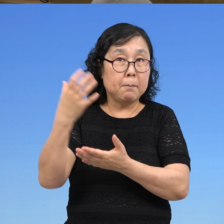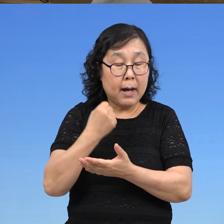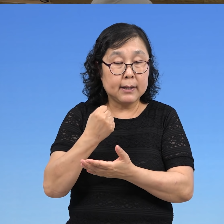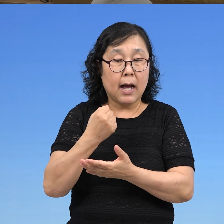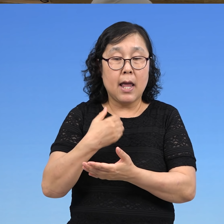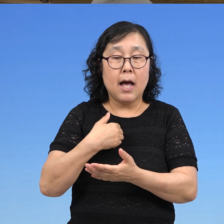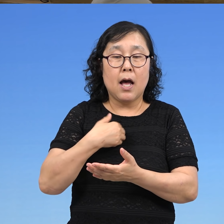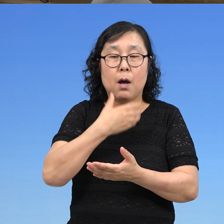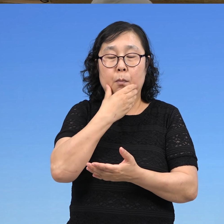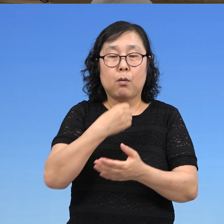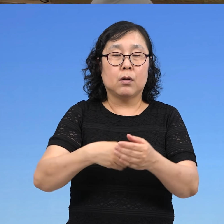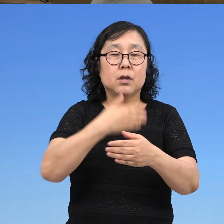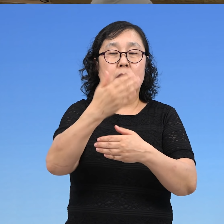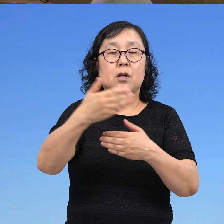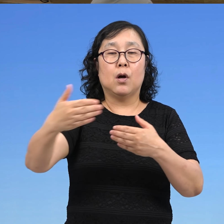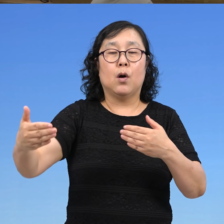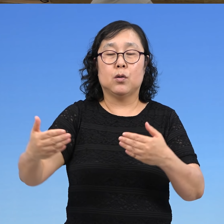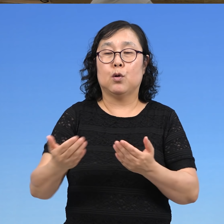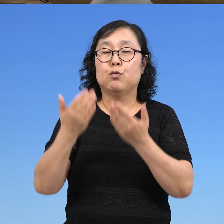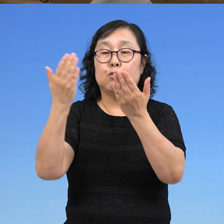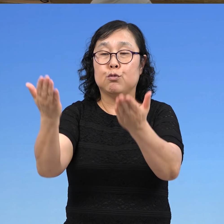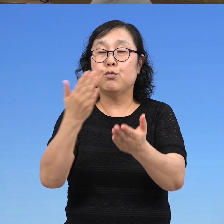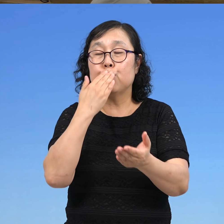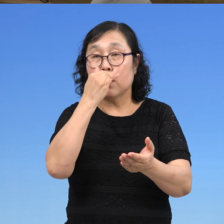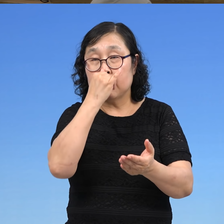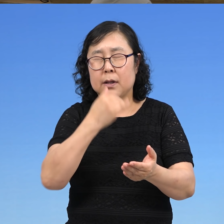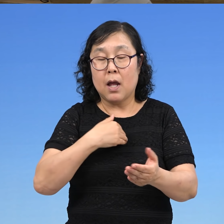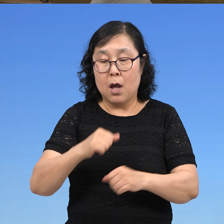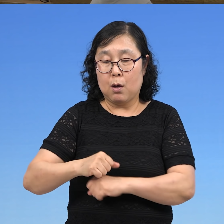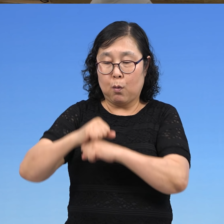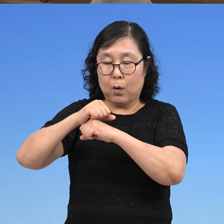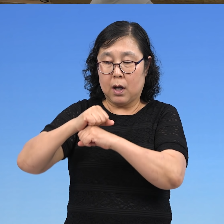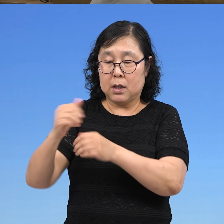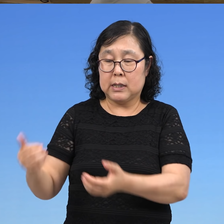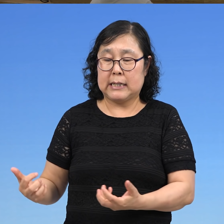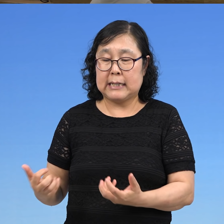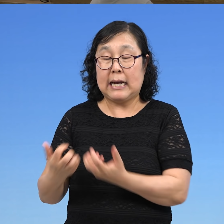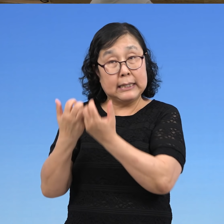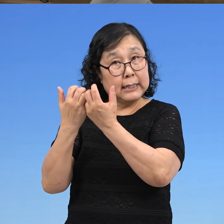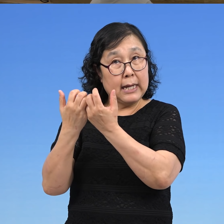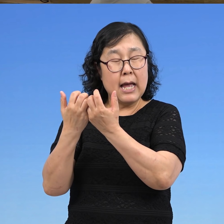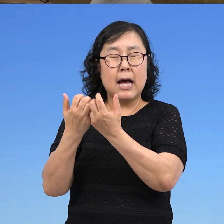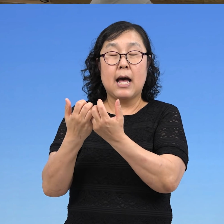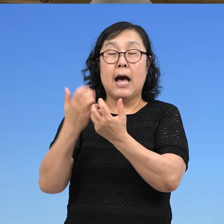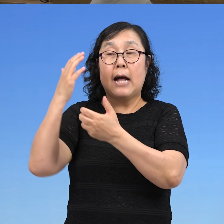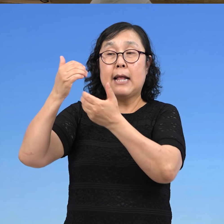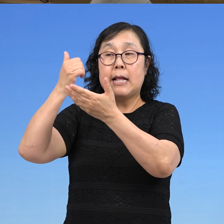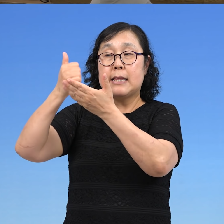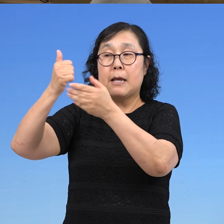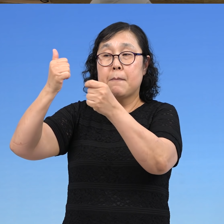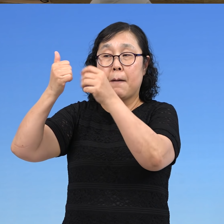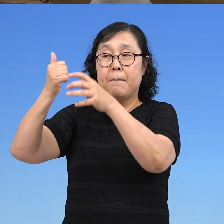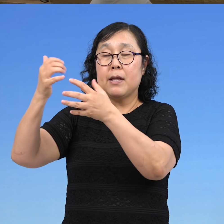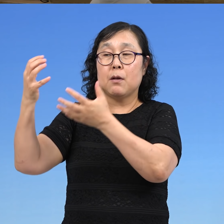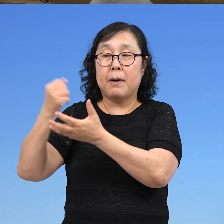이 복을 흘려보낼 수 있기 때문이에요 곳간이 가득하여 야 하나님 앞에 서더니 은혜를 흘려보낼